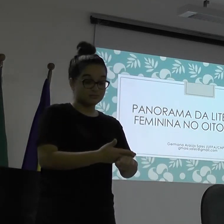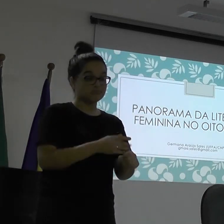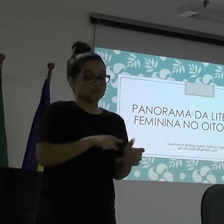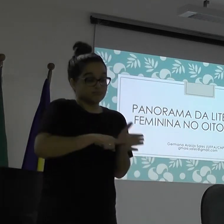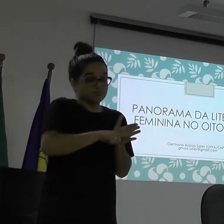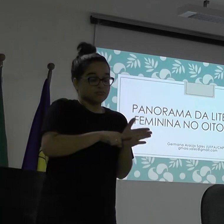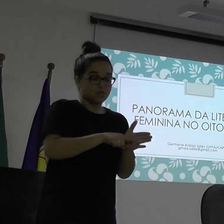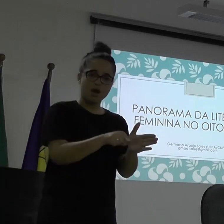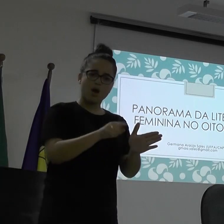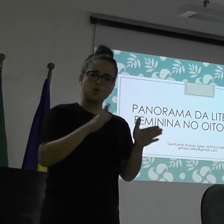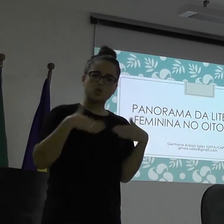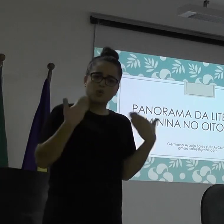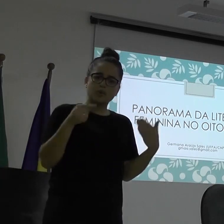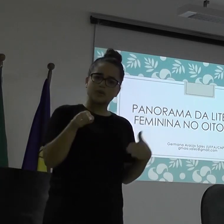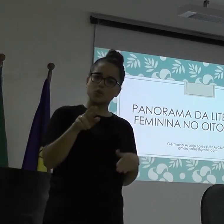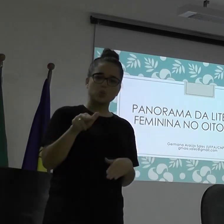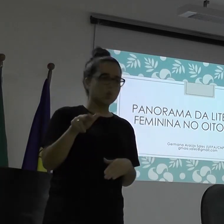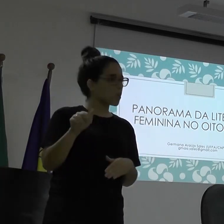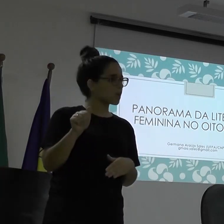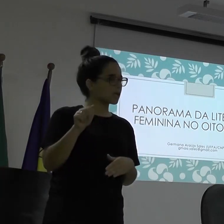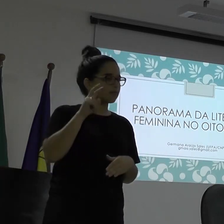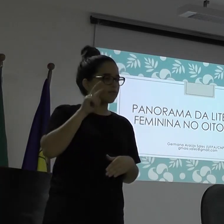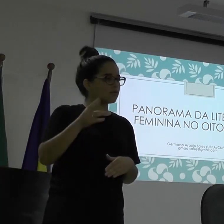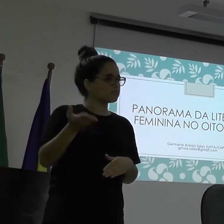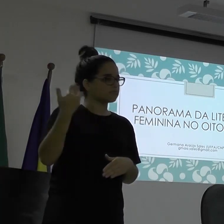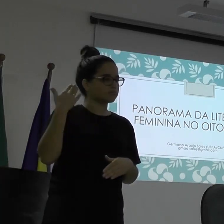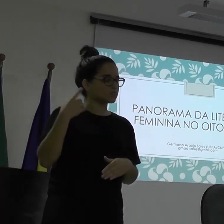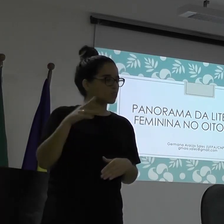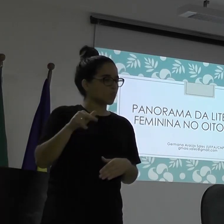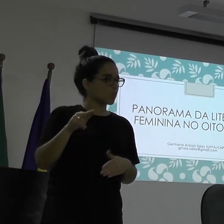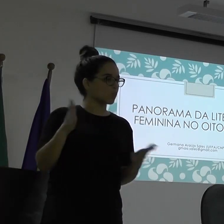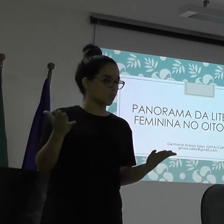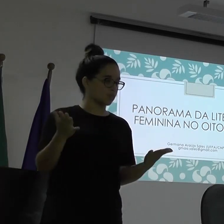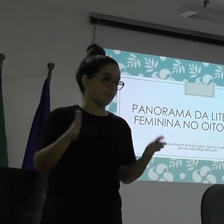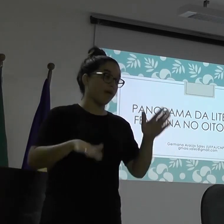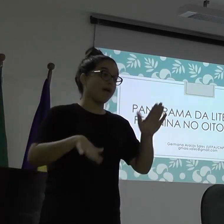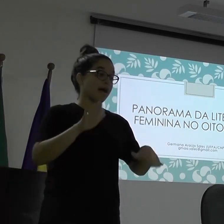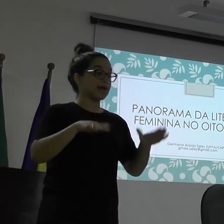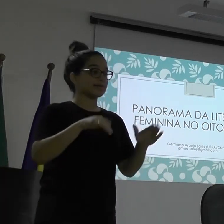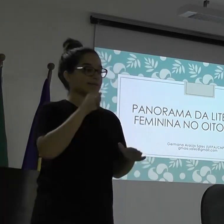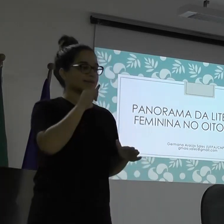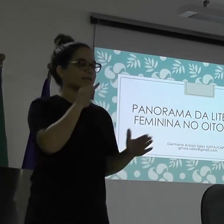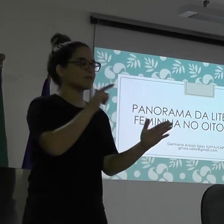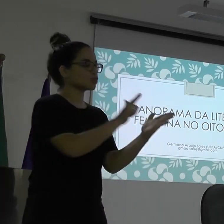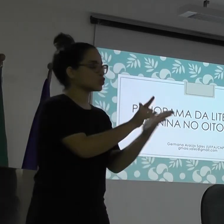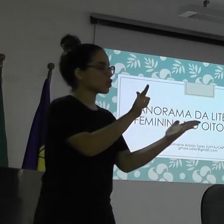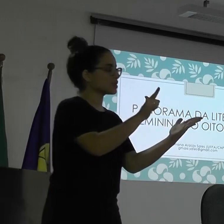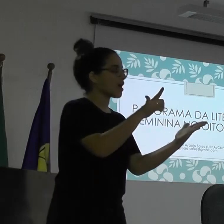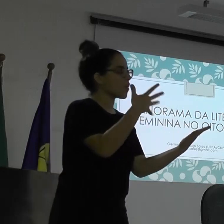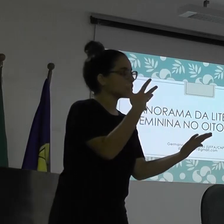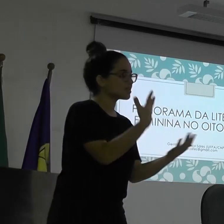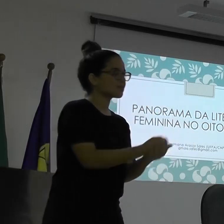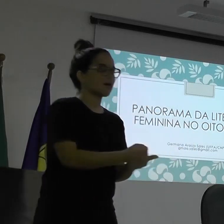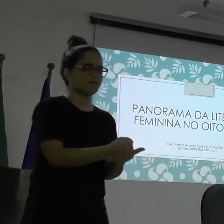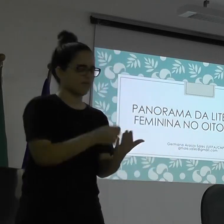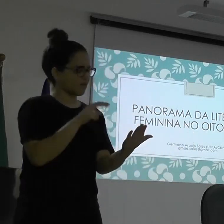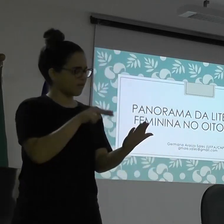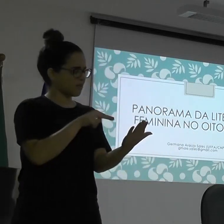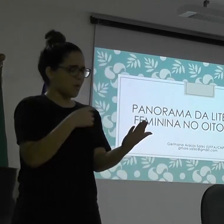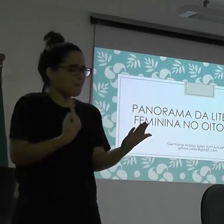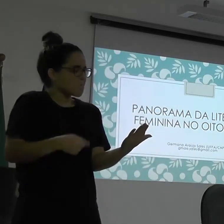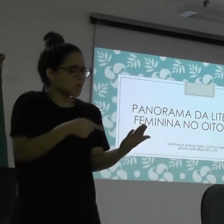surpresas. Nossa, eu nunca tinha visto isso. Né? Às vezes salva um jornal errado, você lembra porque ele salvou.